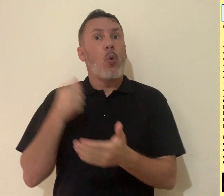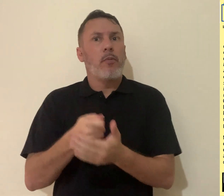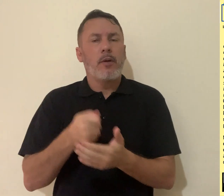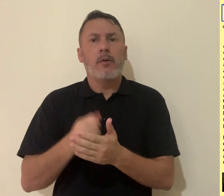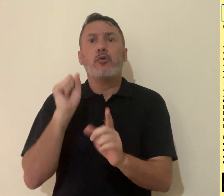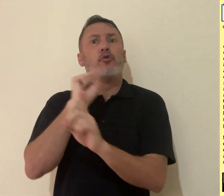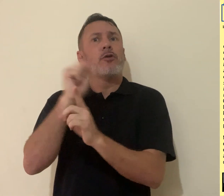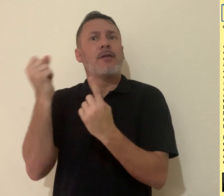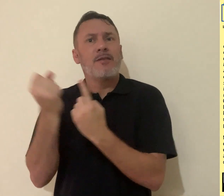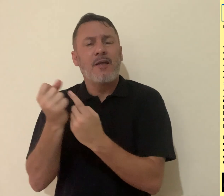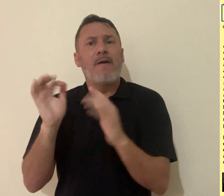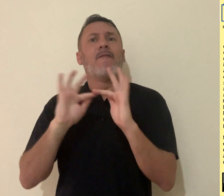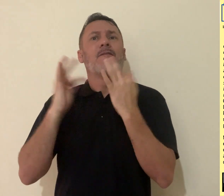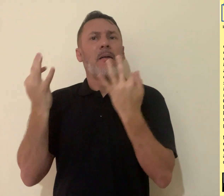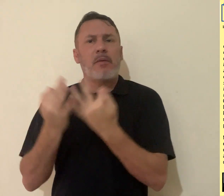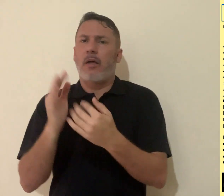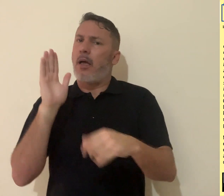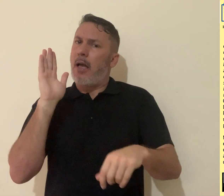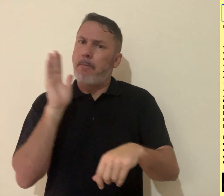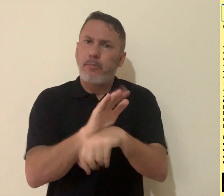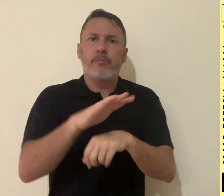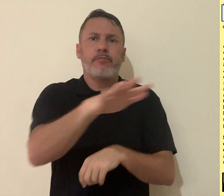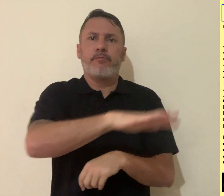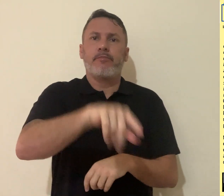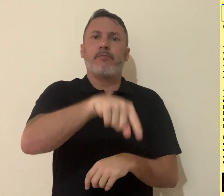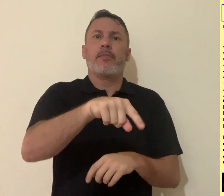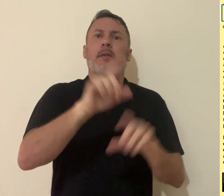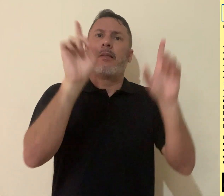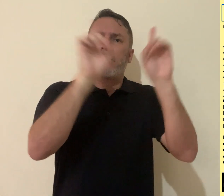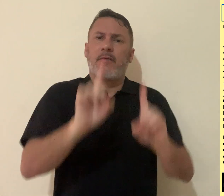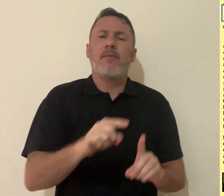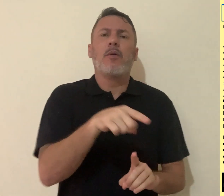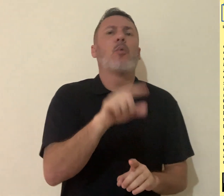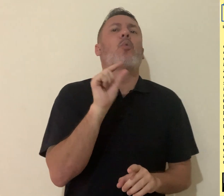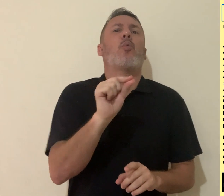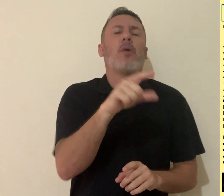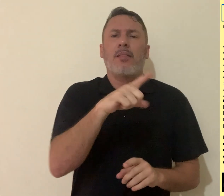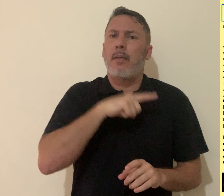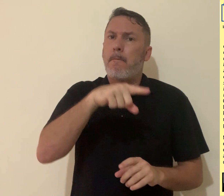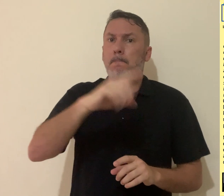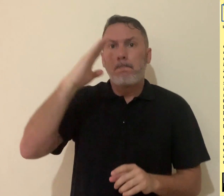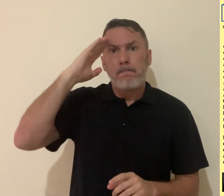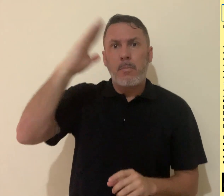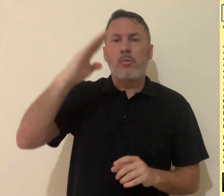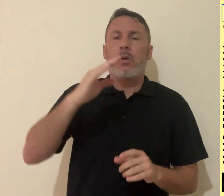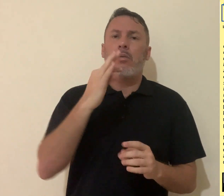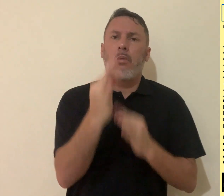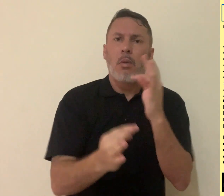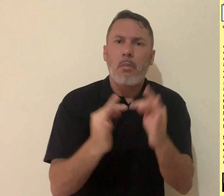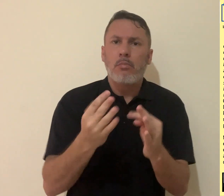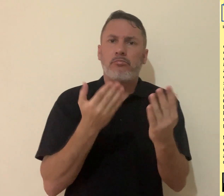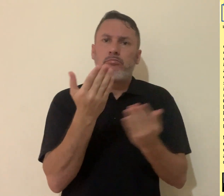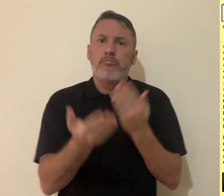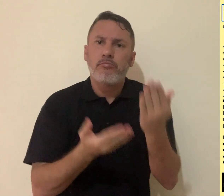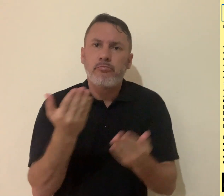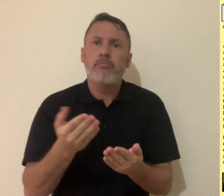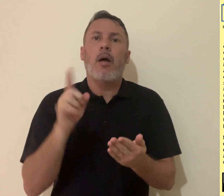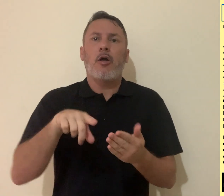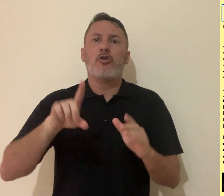dever do estado da sociedade da família assegurar à pessoa com deficiência com prioridade a